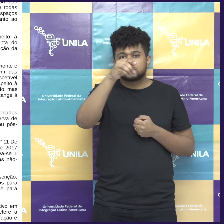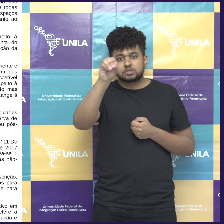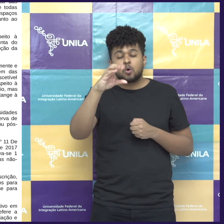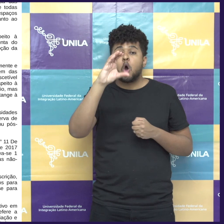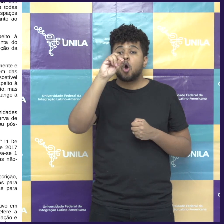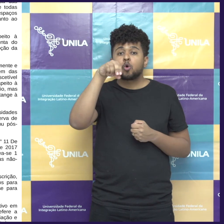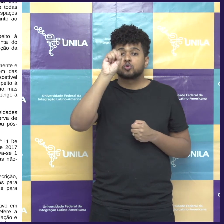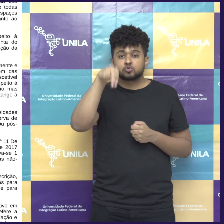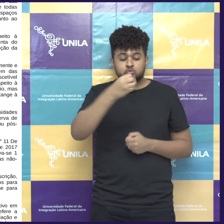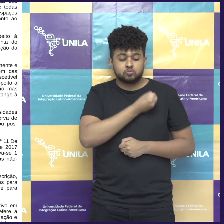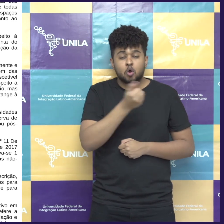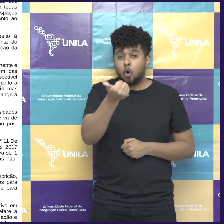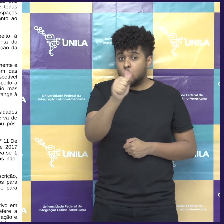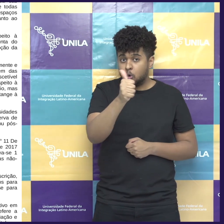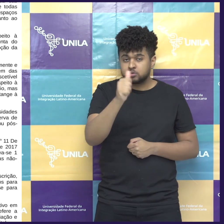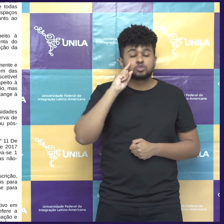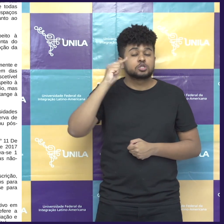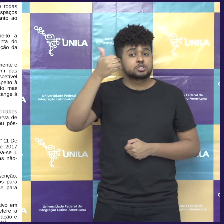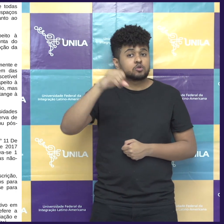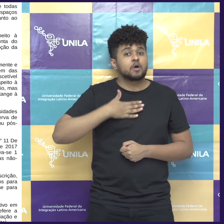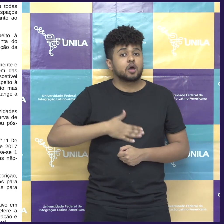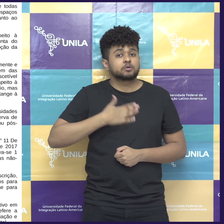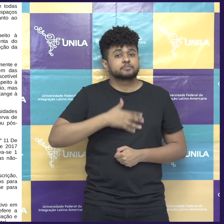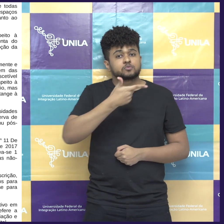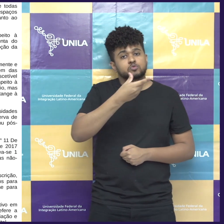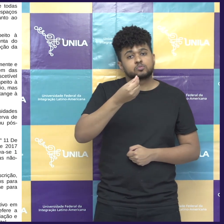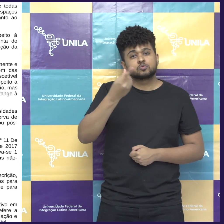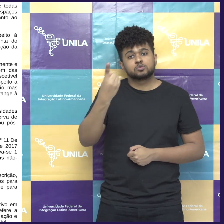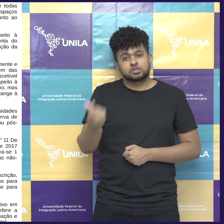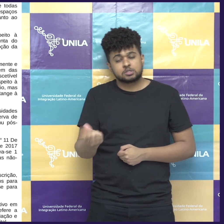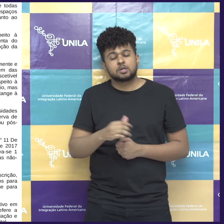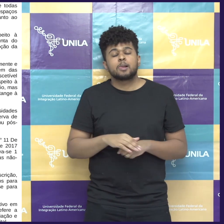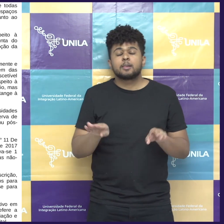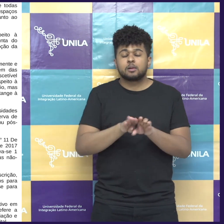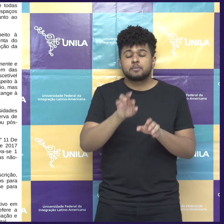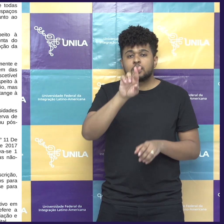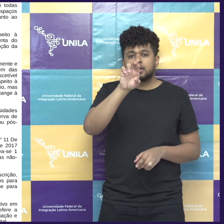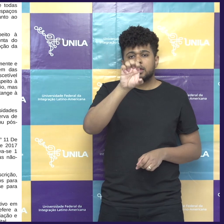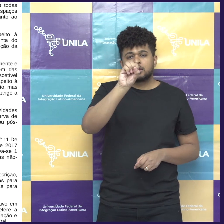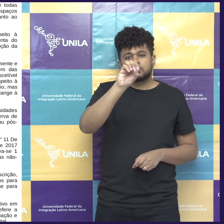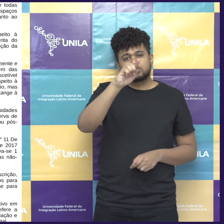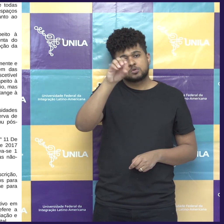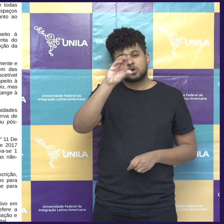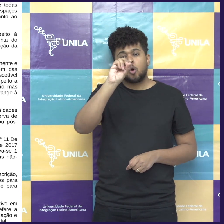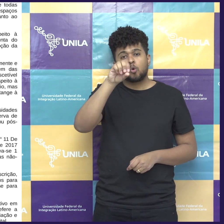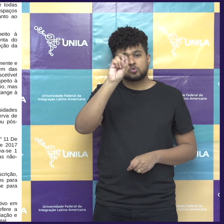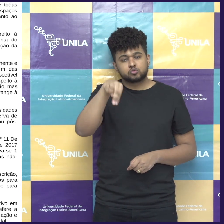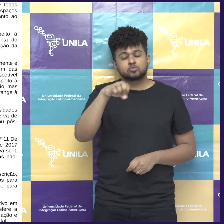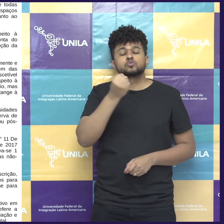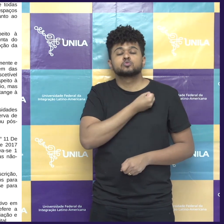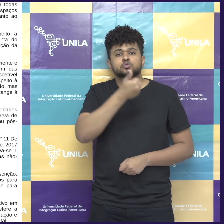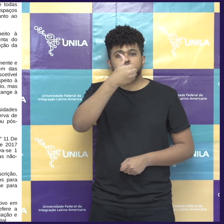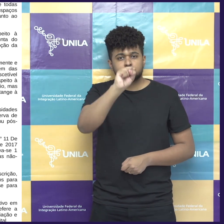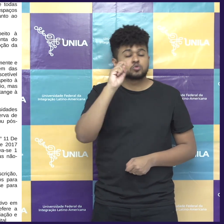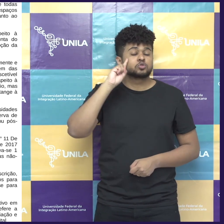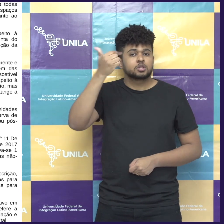número 11, de 19 de agosto de 2016, e da Resolução Consum número 18,